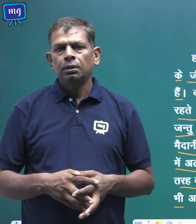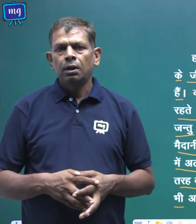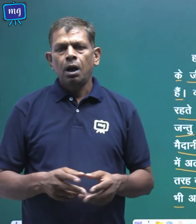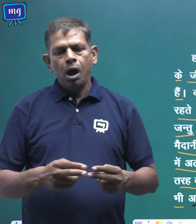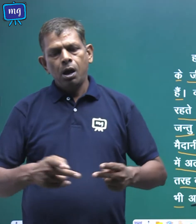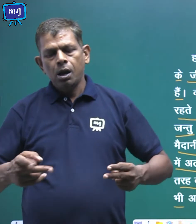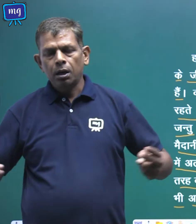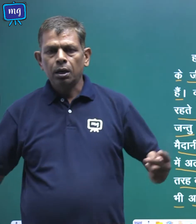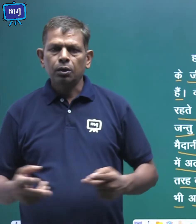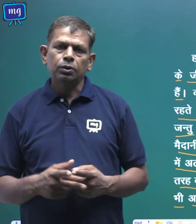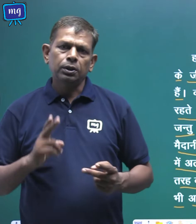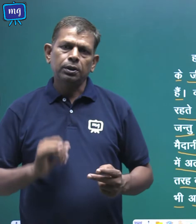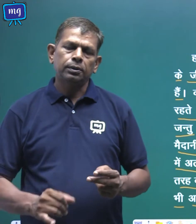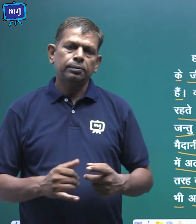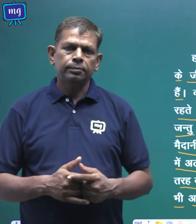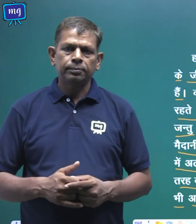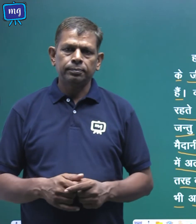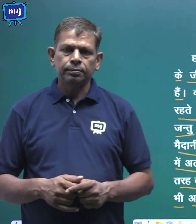अलग अलग होती हैं।